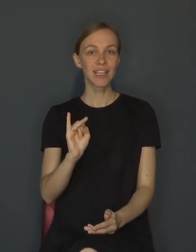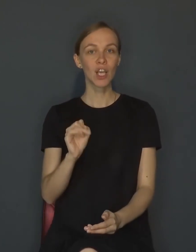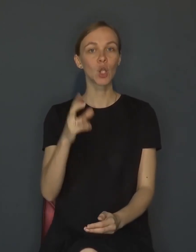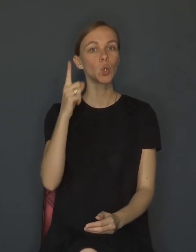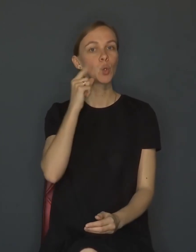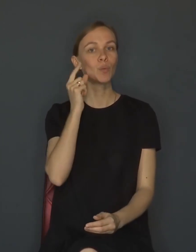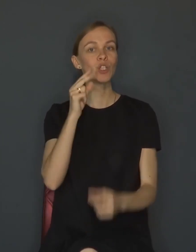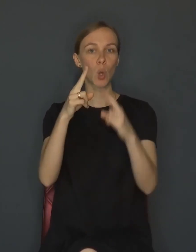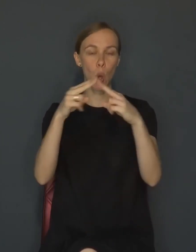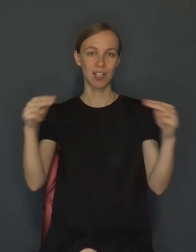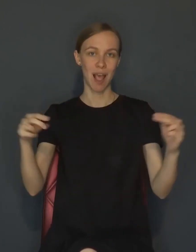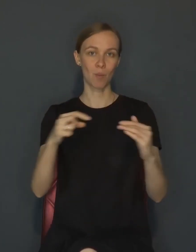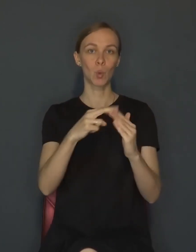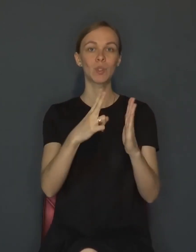століття.